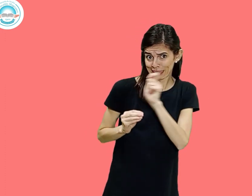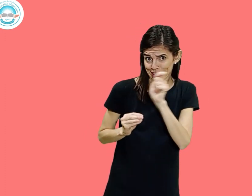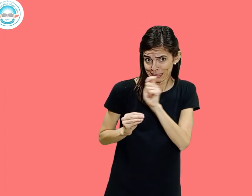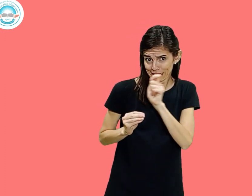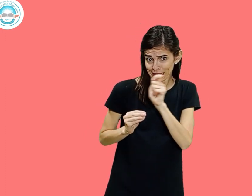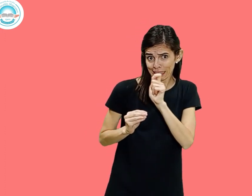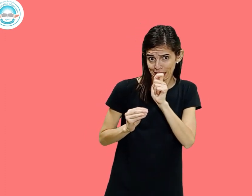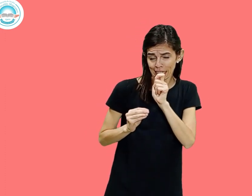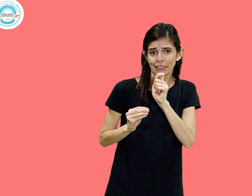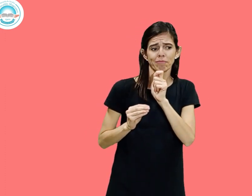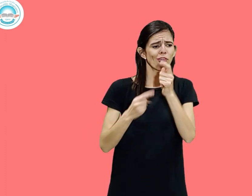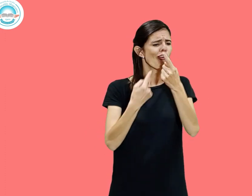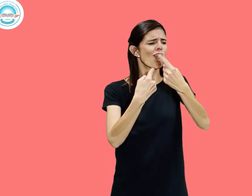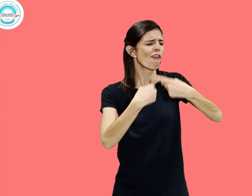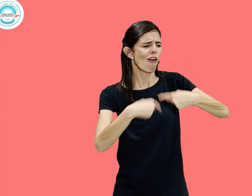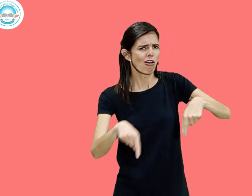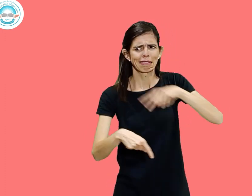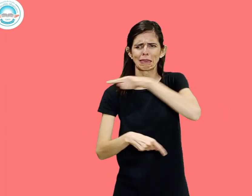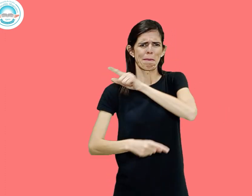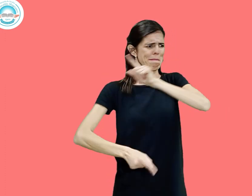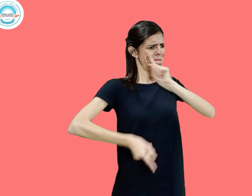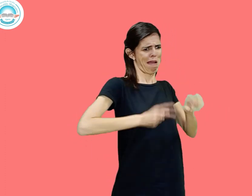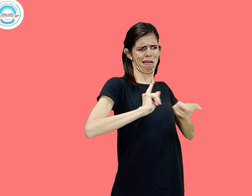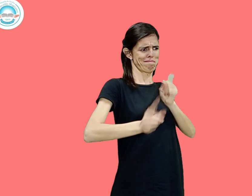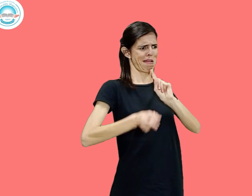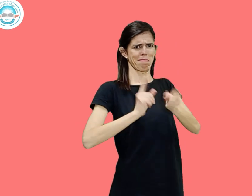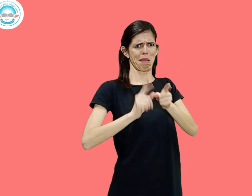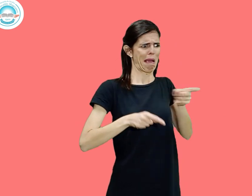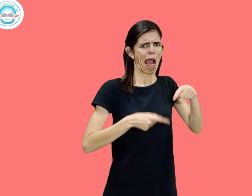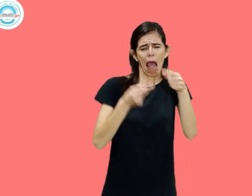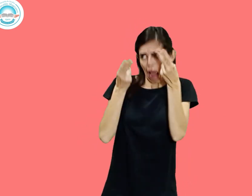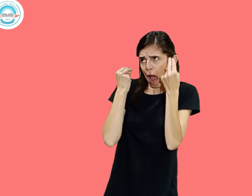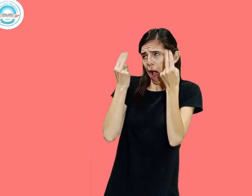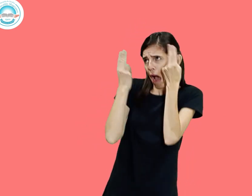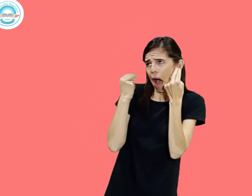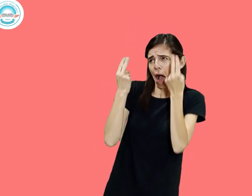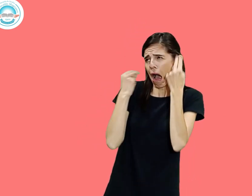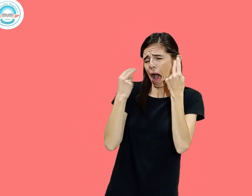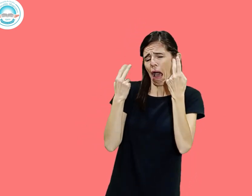hagan lo que ella dice y todas le hacen caso